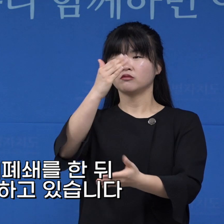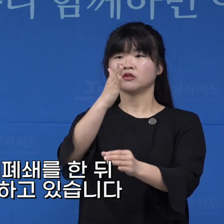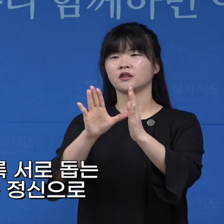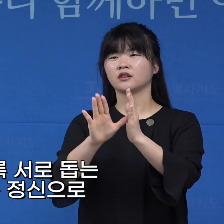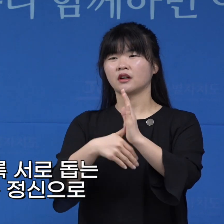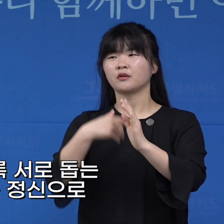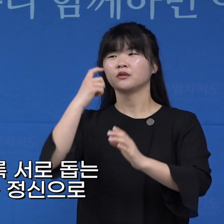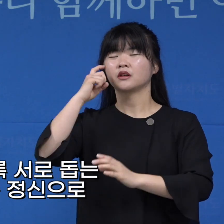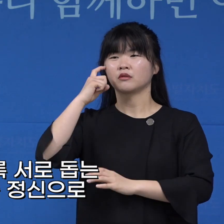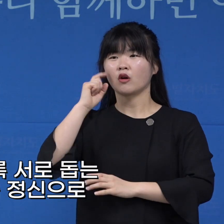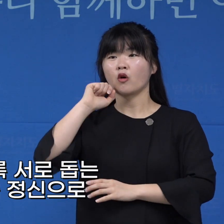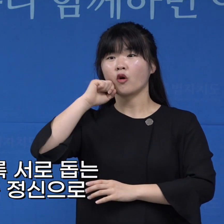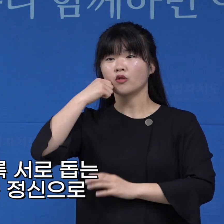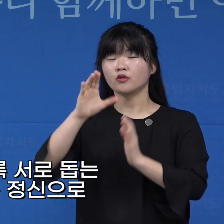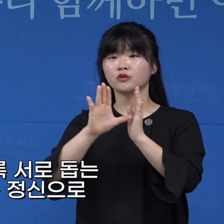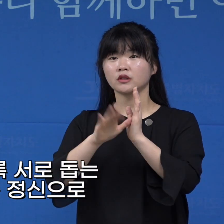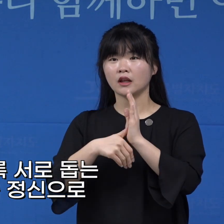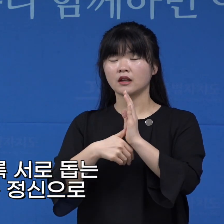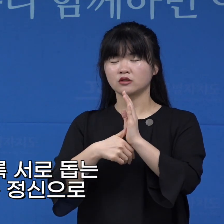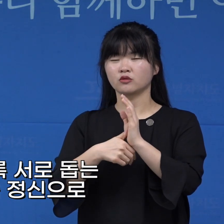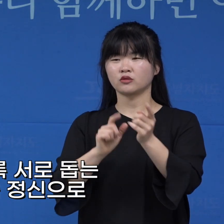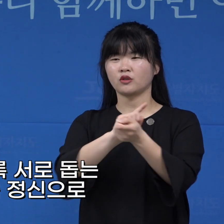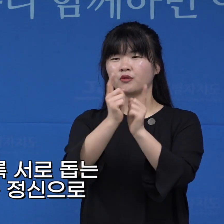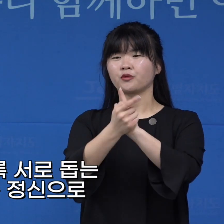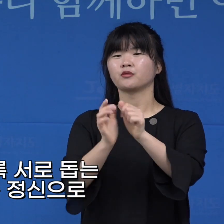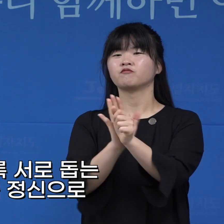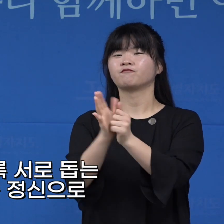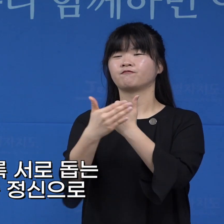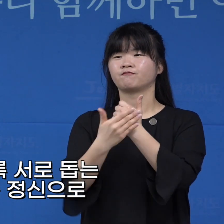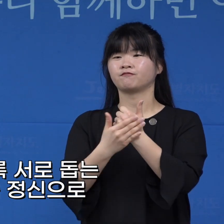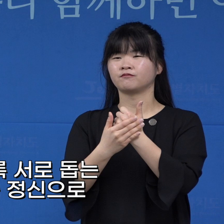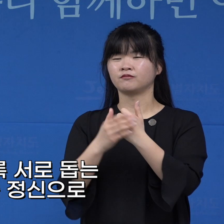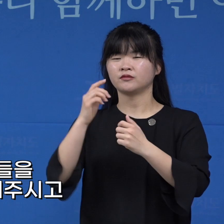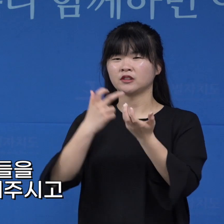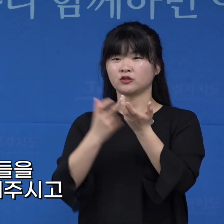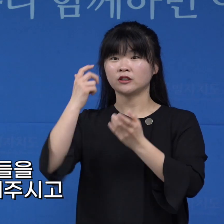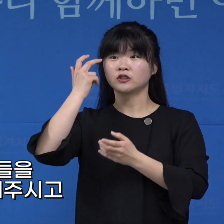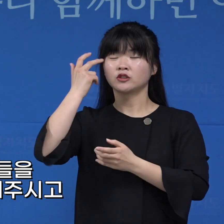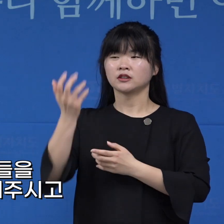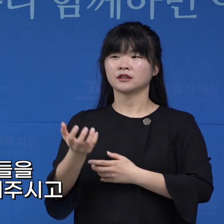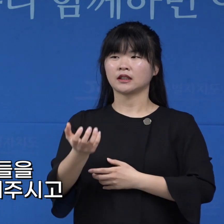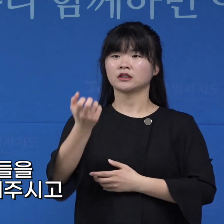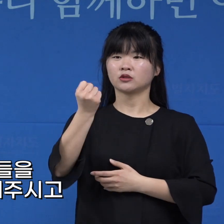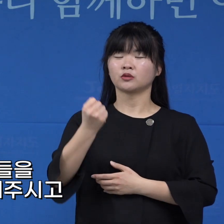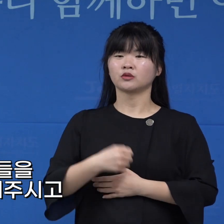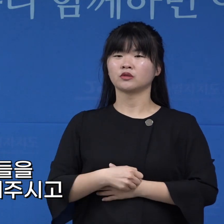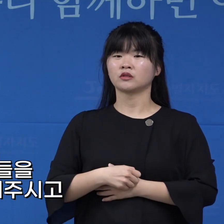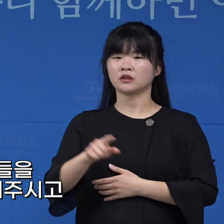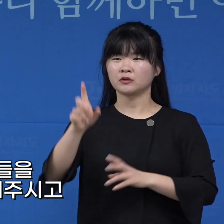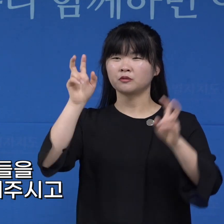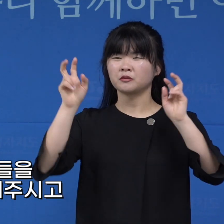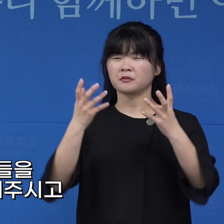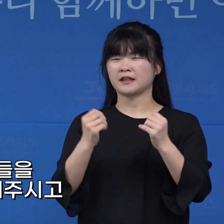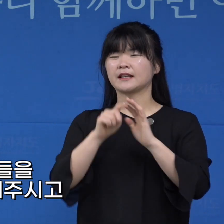있습니다. 어려울 때일수록 서로 돕는 제주의 순우름 정신으로 이 업소들을 많이 이용해